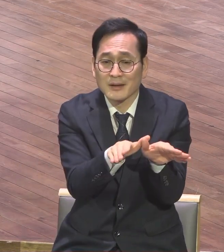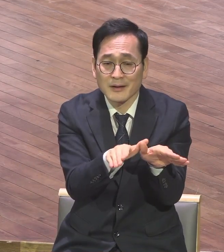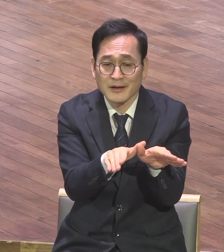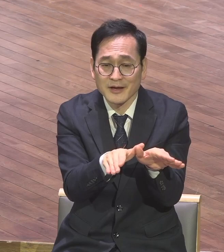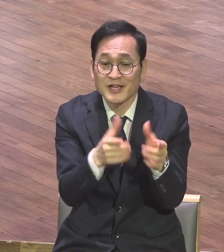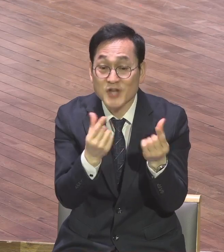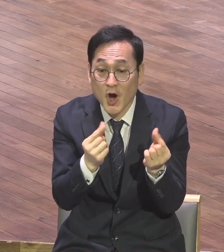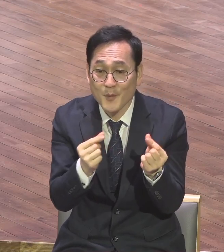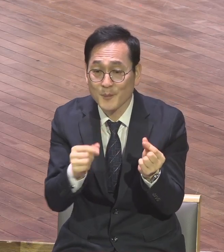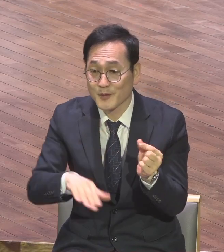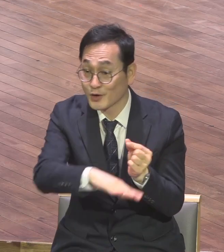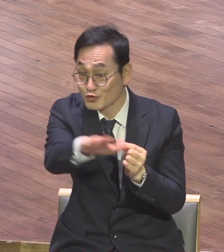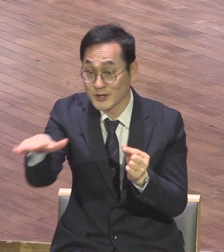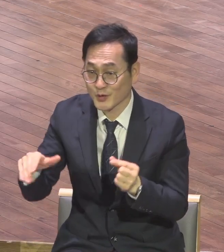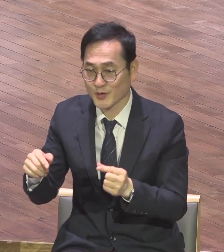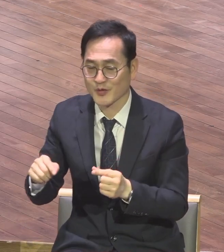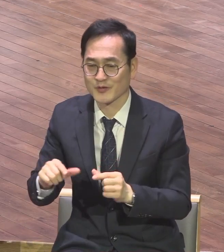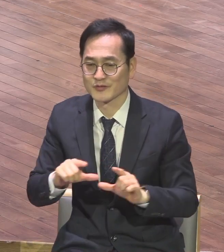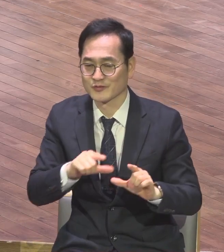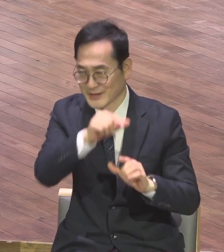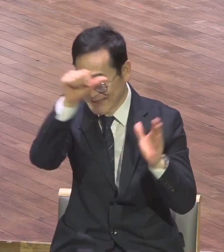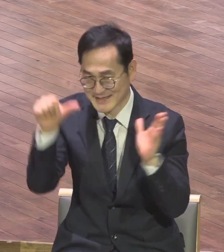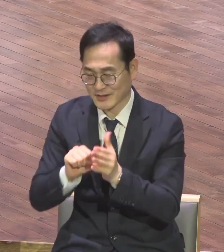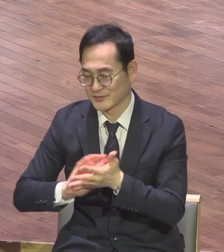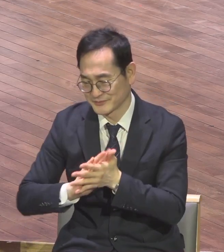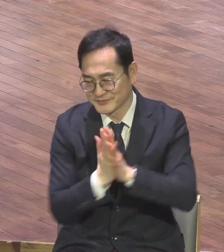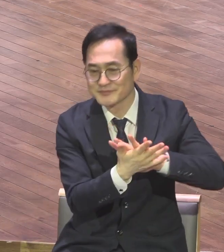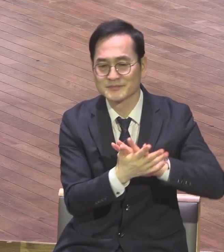편안하게 둘러보는 구경거리밖에 안 돼요.